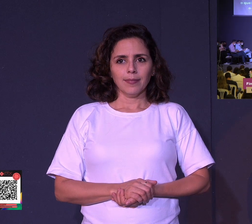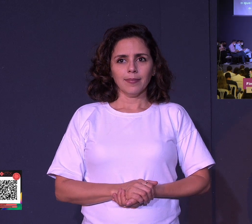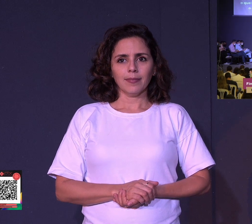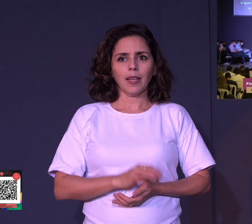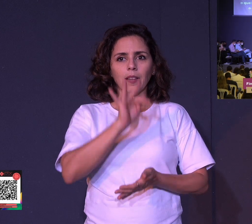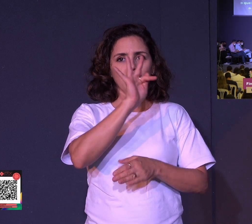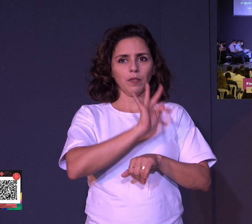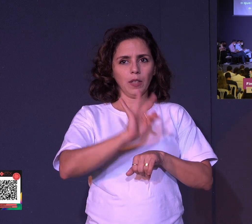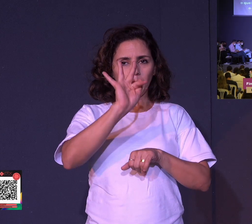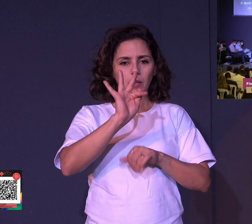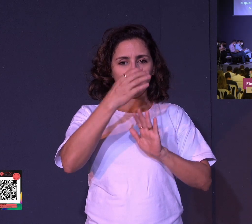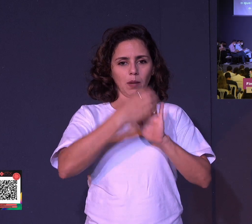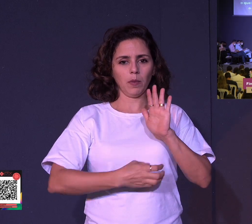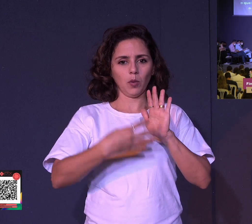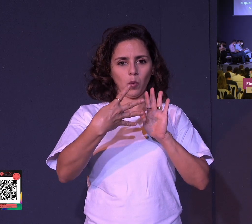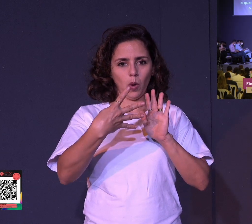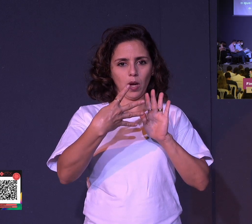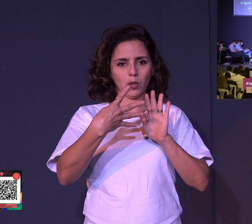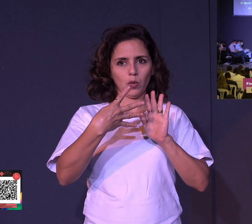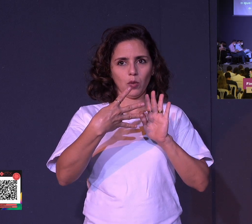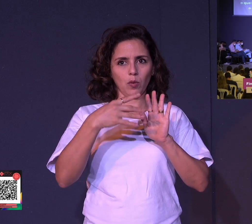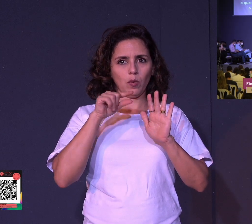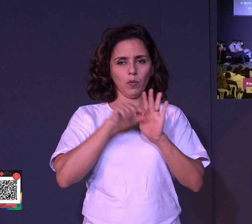Filipenses capítulo 4,